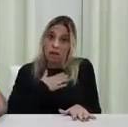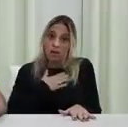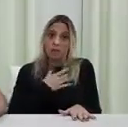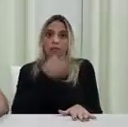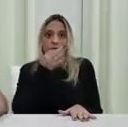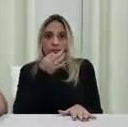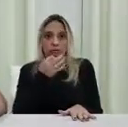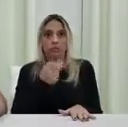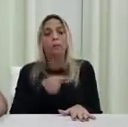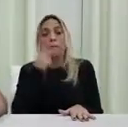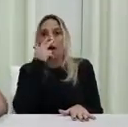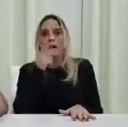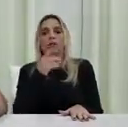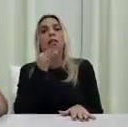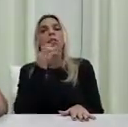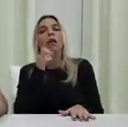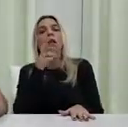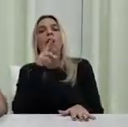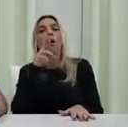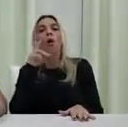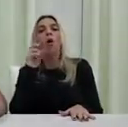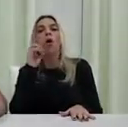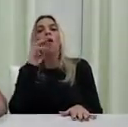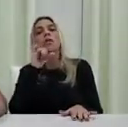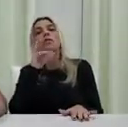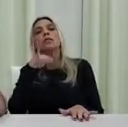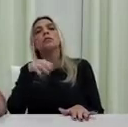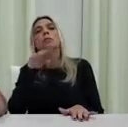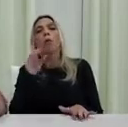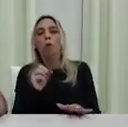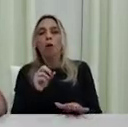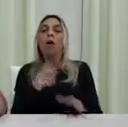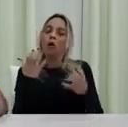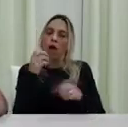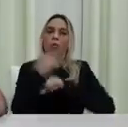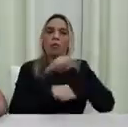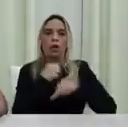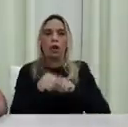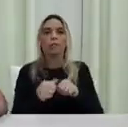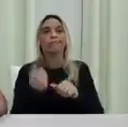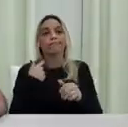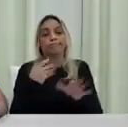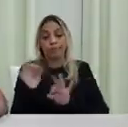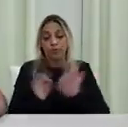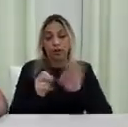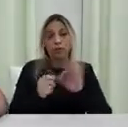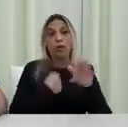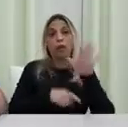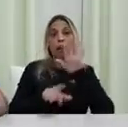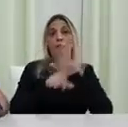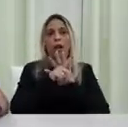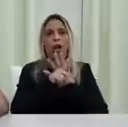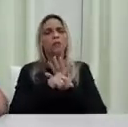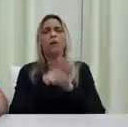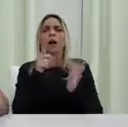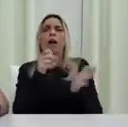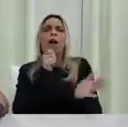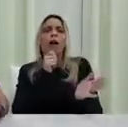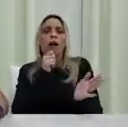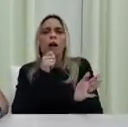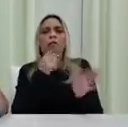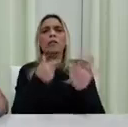será tipificado como terrorismo. Tá? Agora, um outro projeto de lei também, o pessoal cobra de mim, né? O cara não